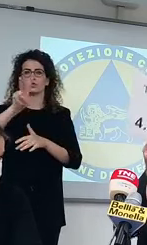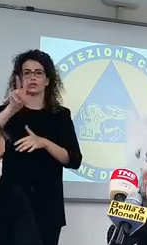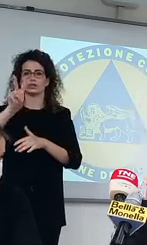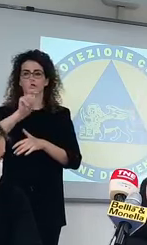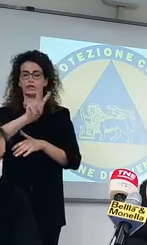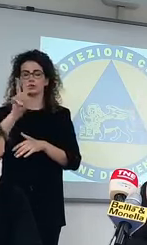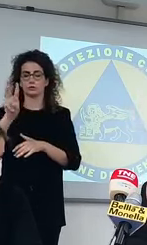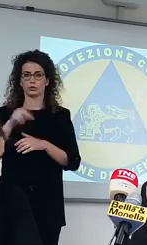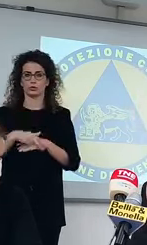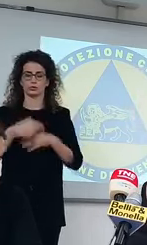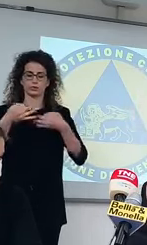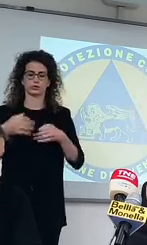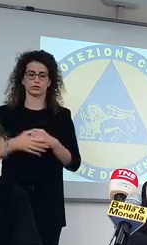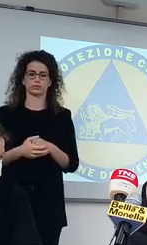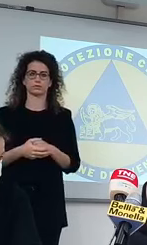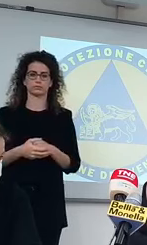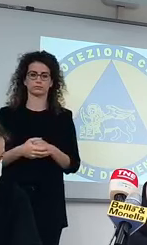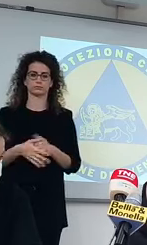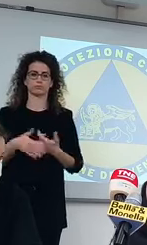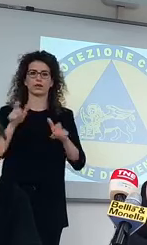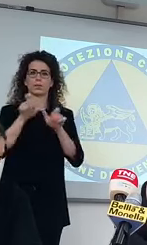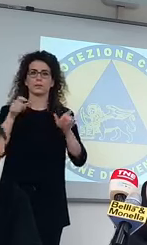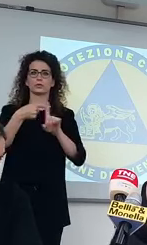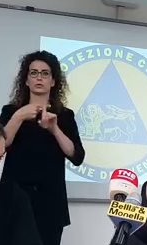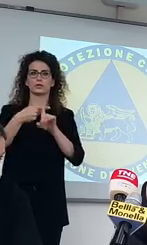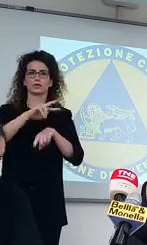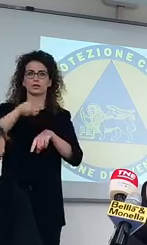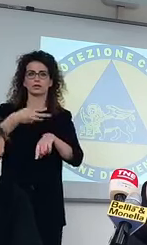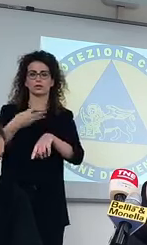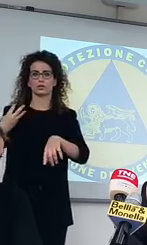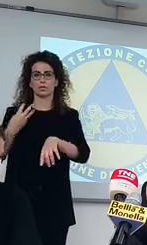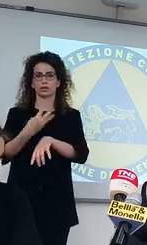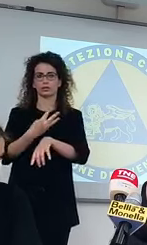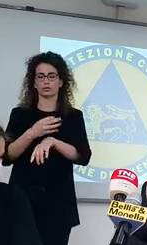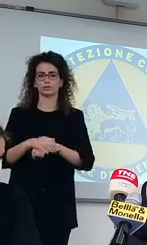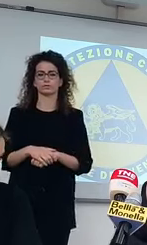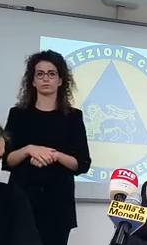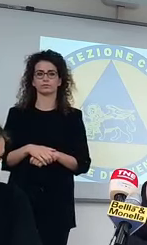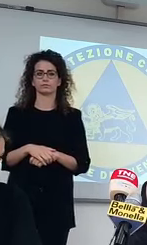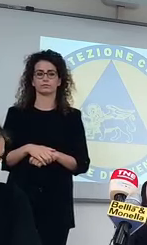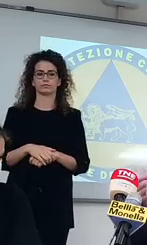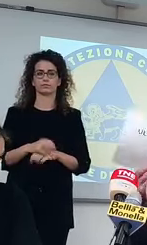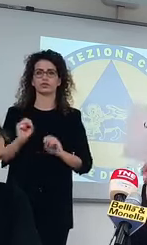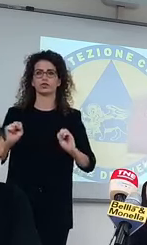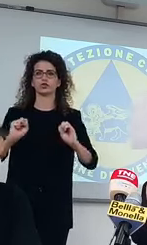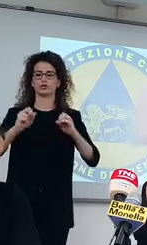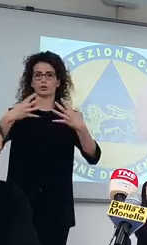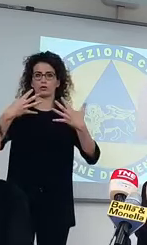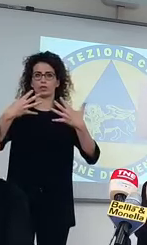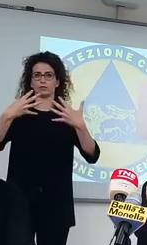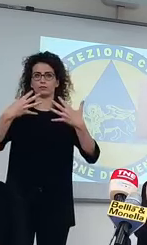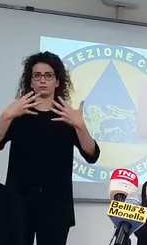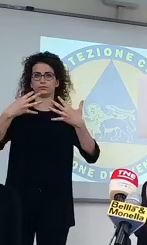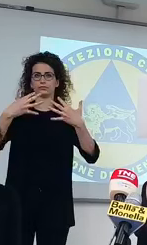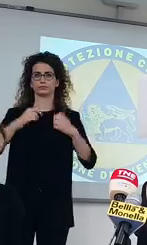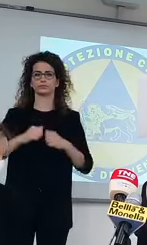l'esattezza. I positivi nelle ultime 24 ore sono 19,